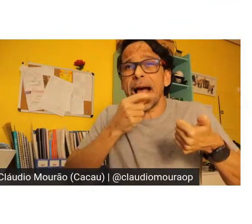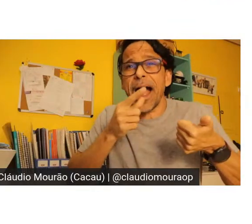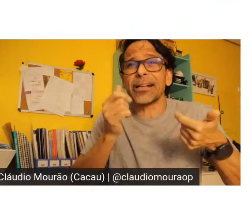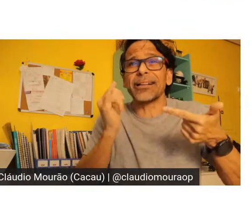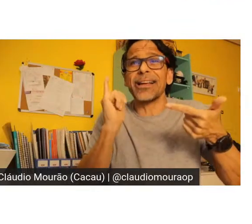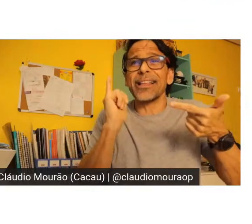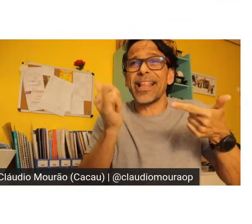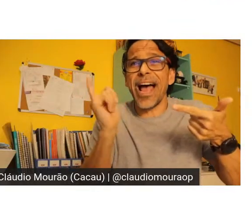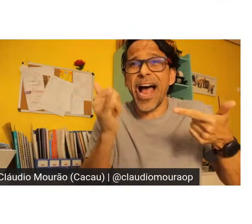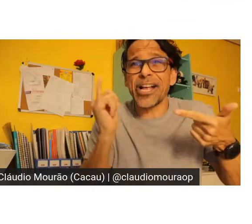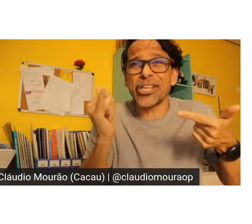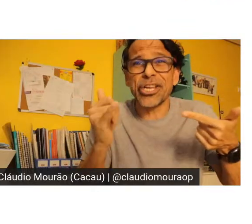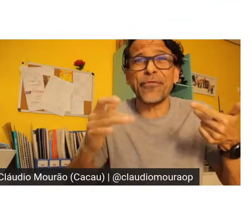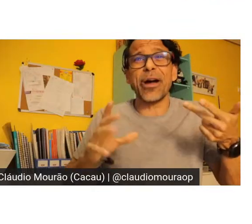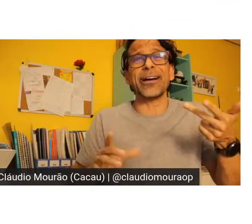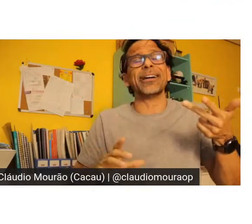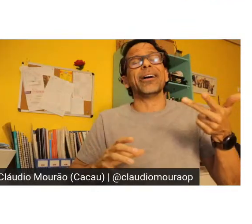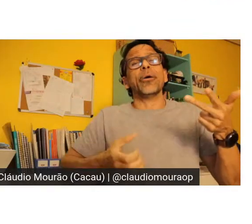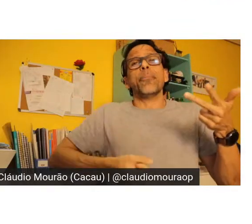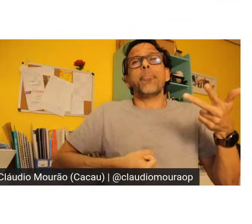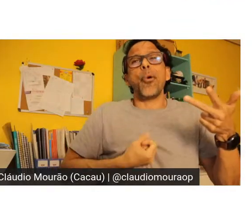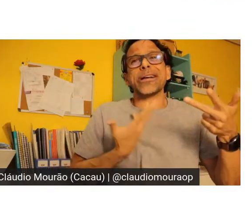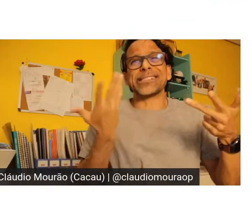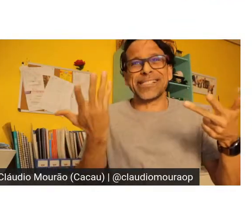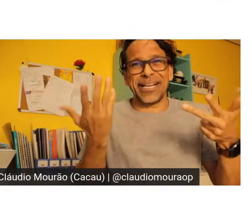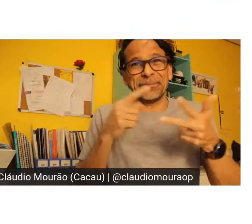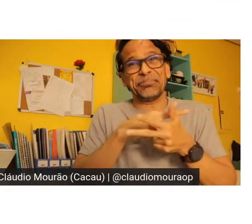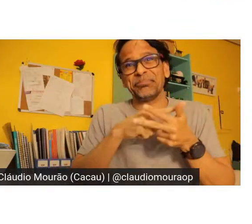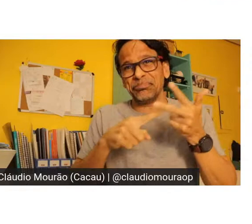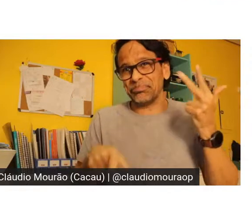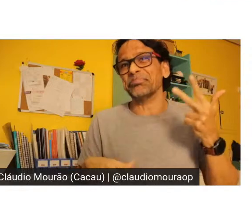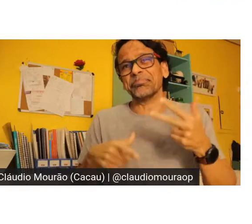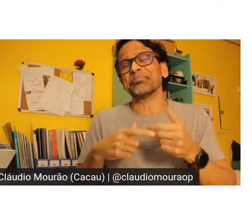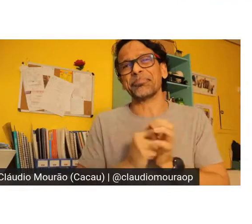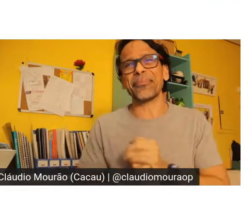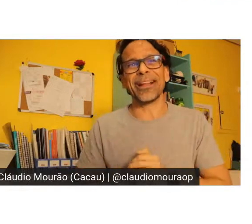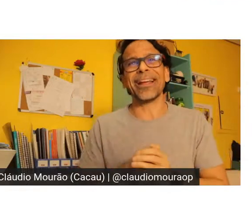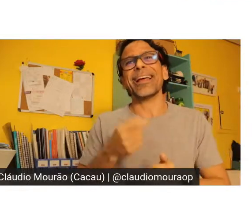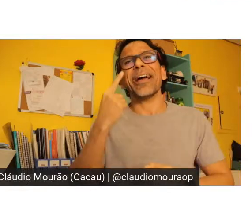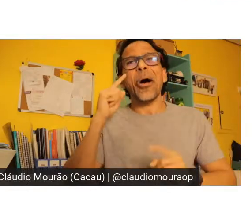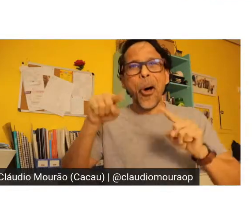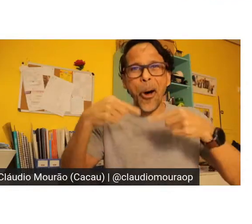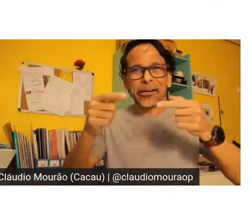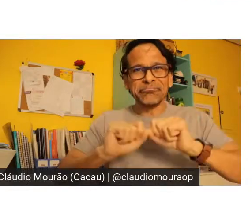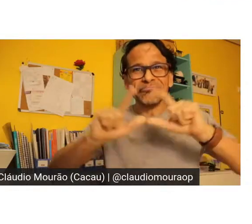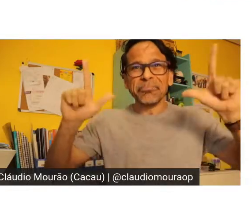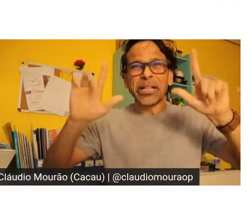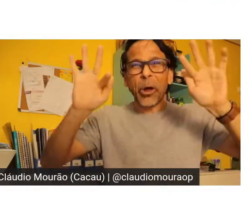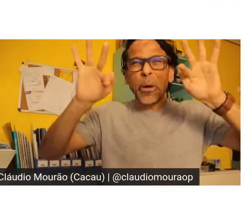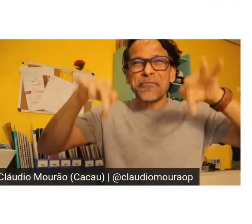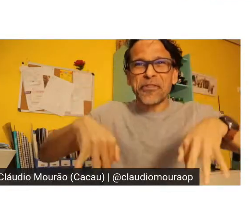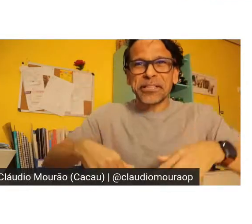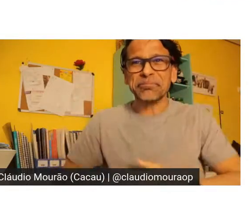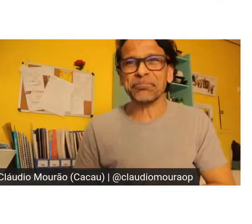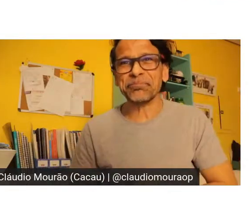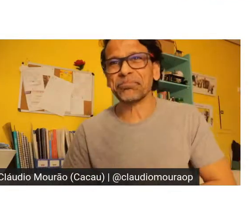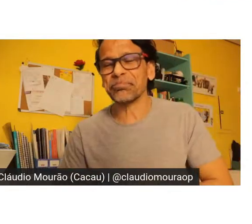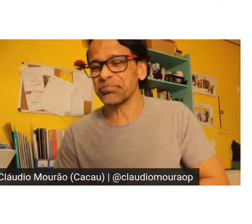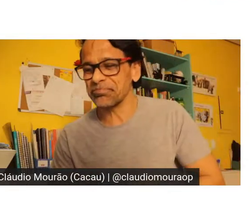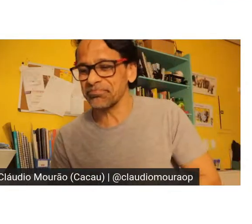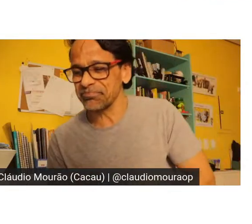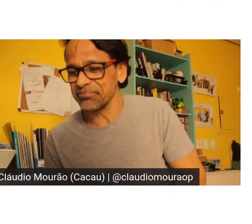é por exemplo é contos de história Standard Comedy né